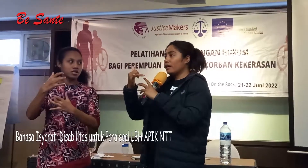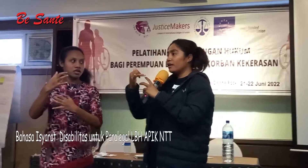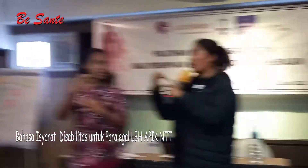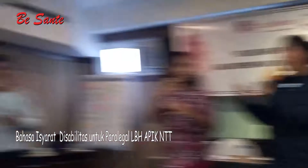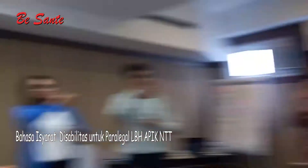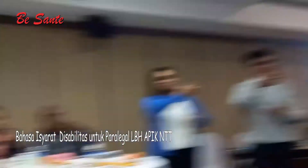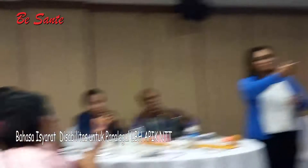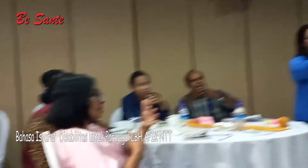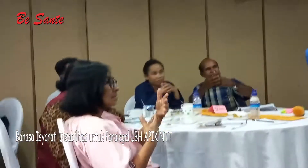orang Rote,